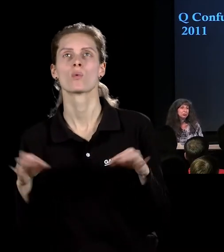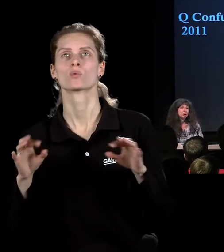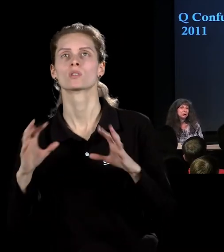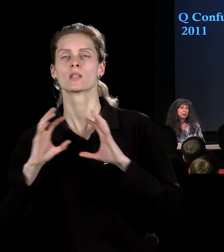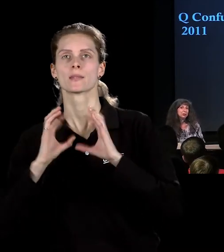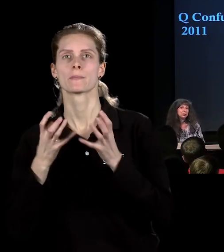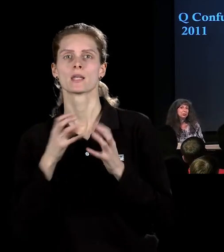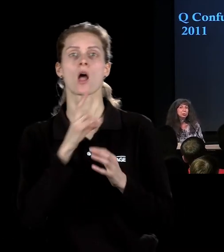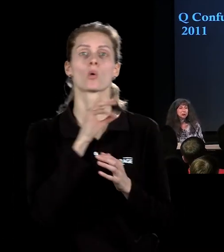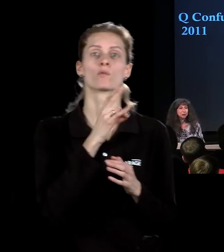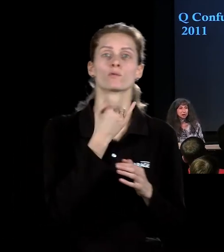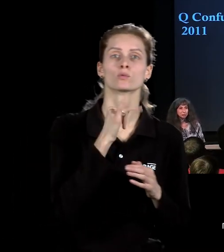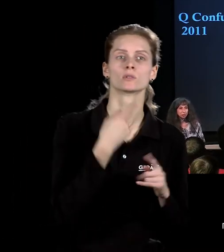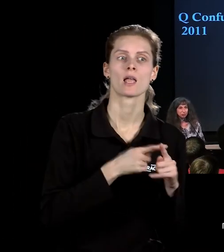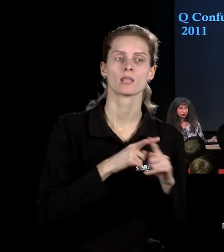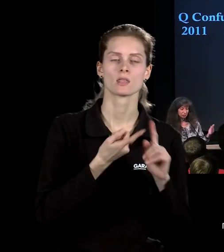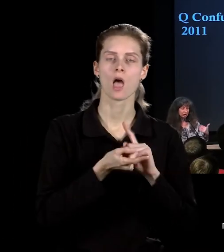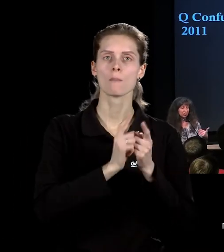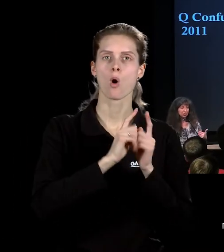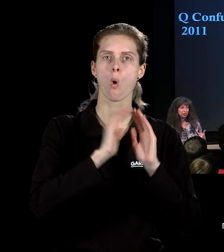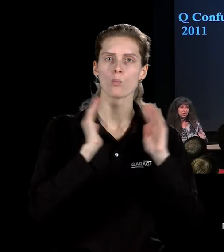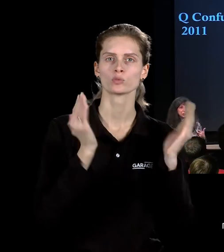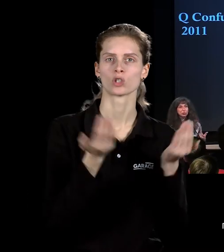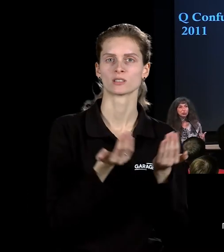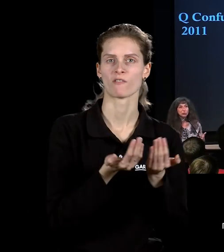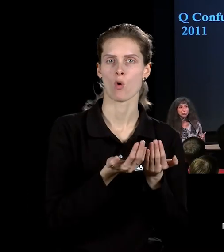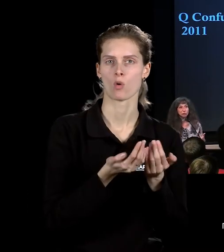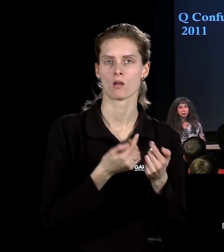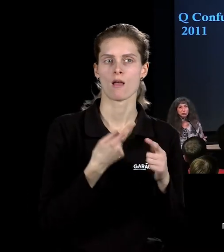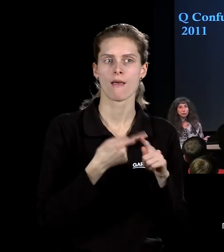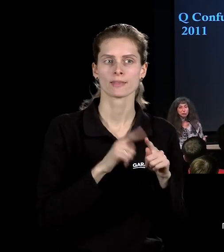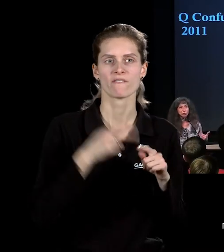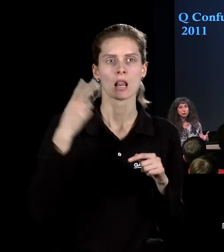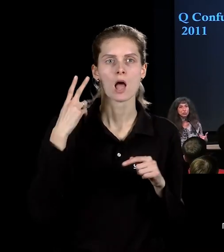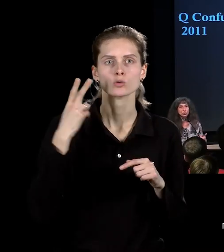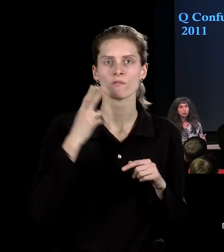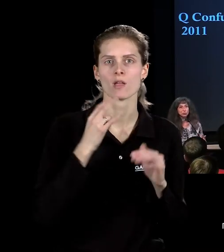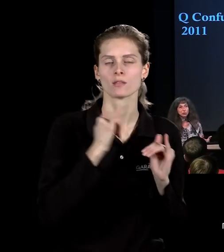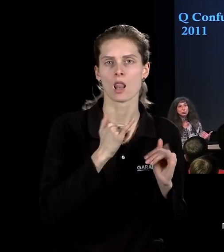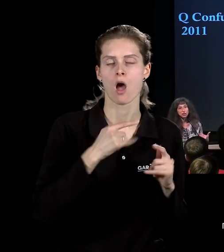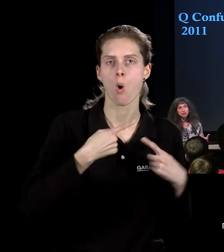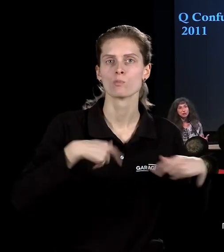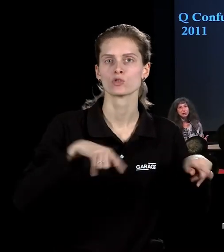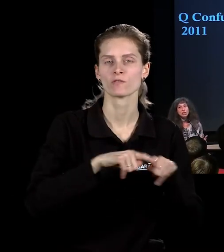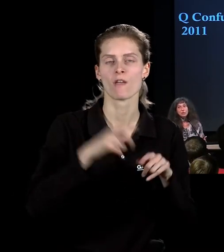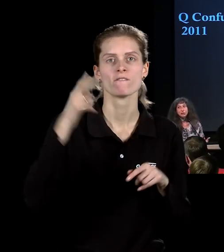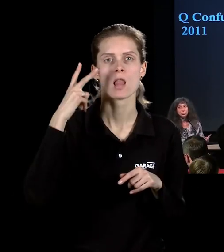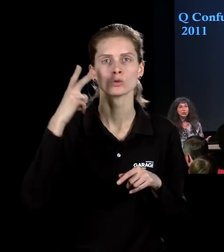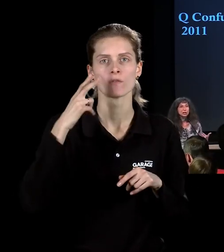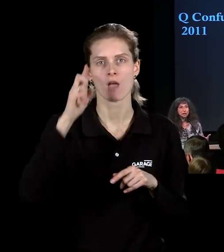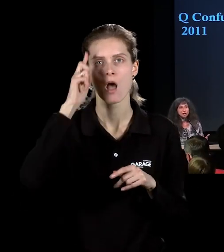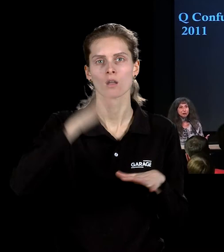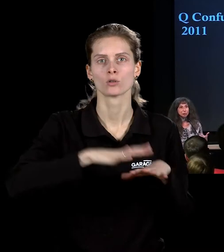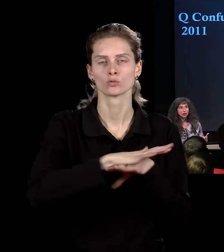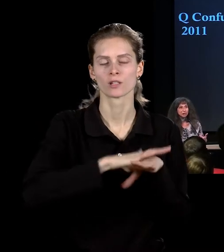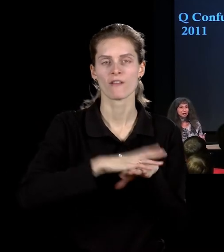то Конфуция – это общество, это, наоборот, та философия, которая философия общества, философия государства,